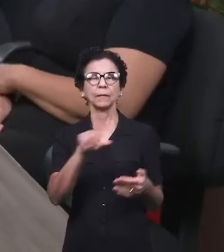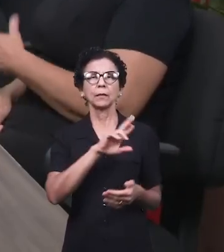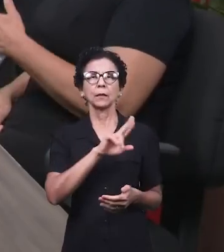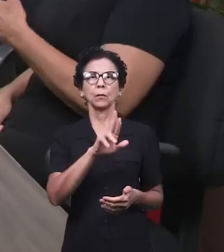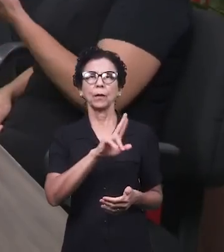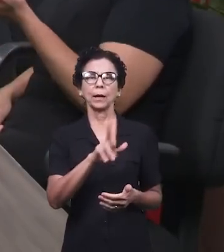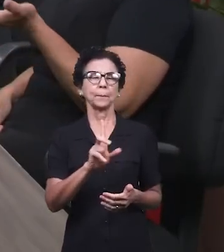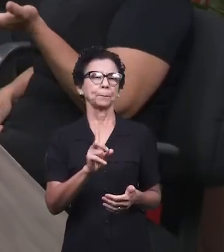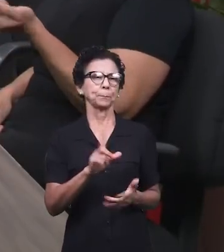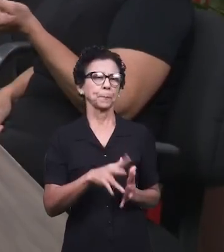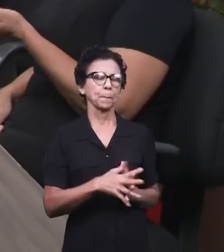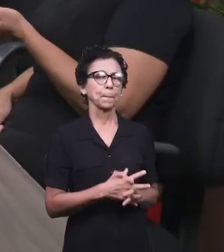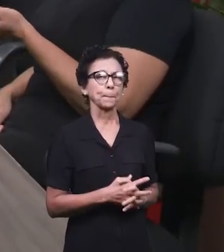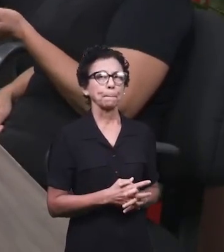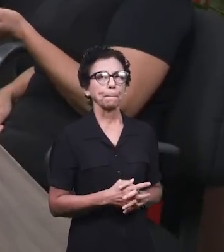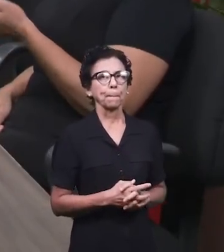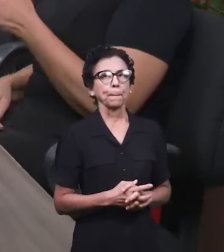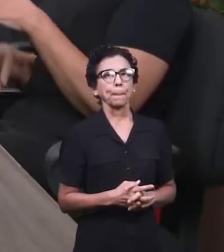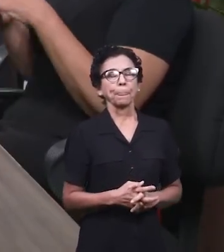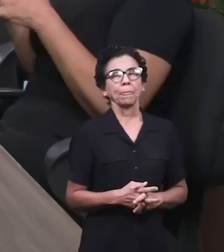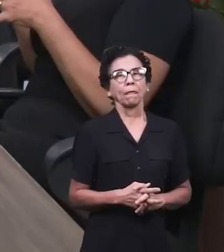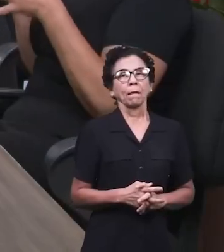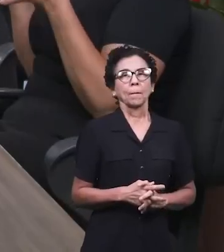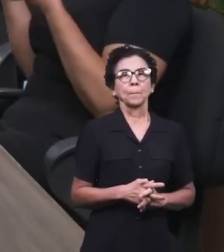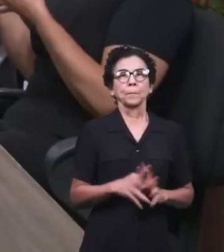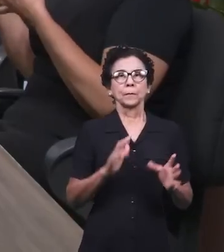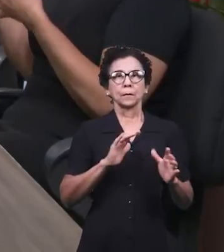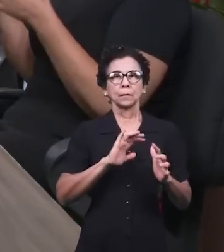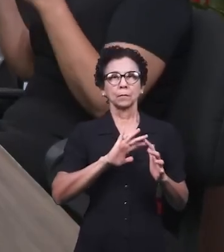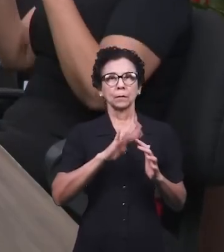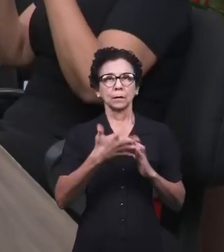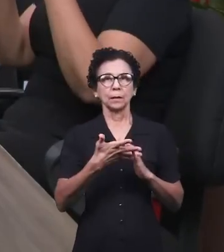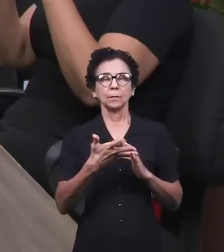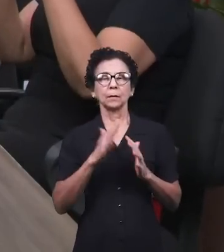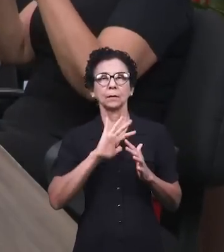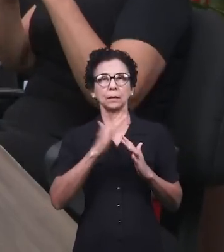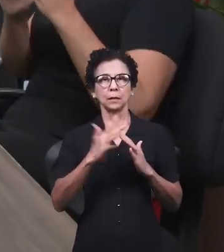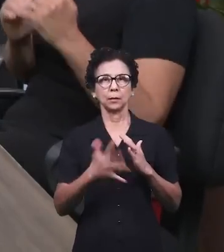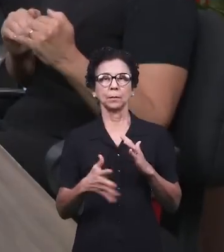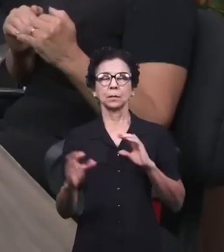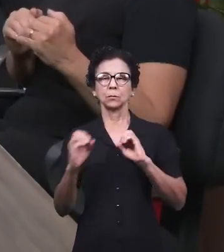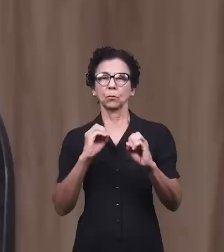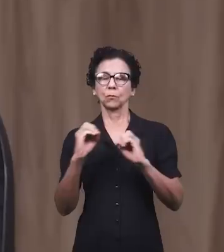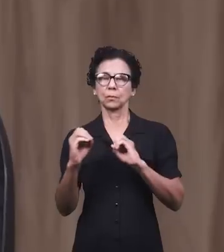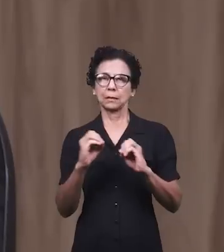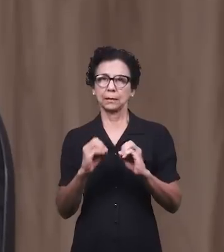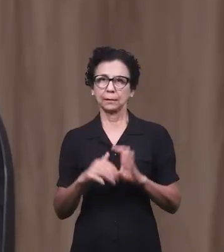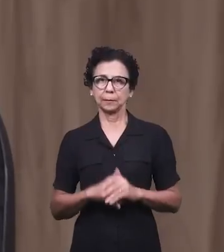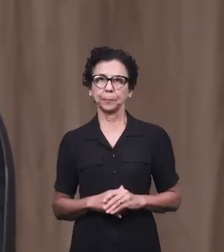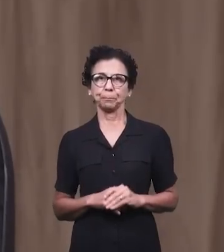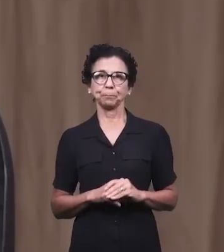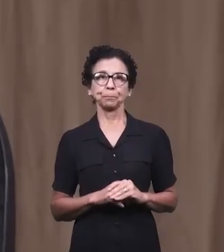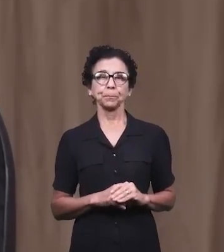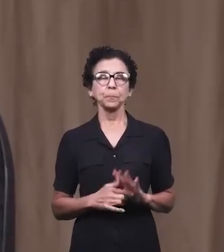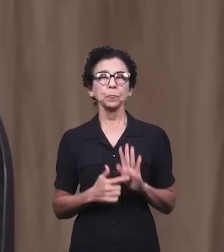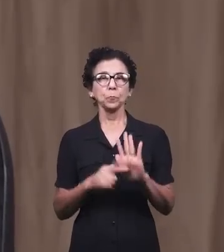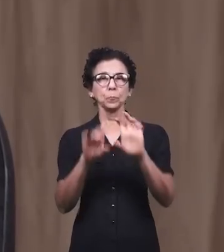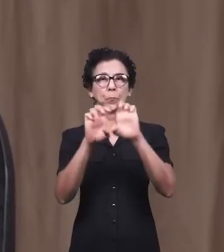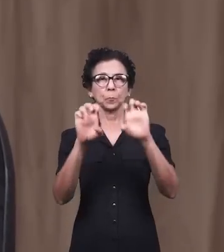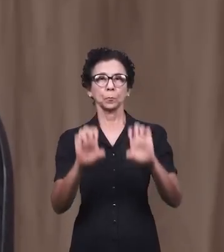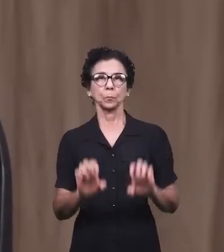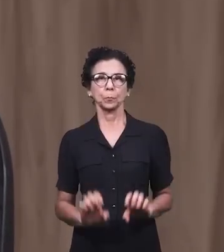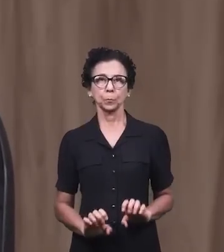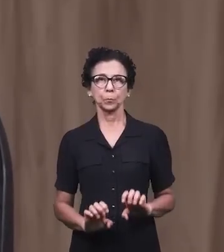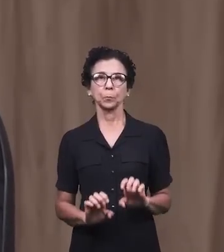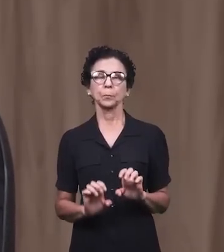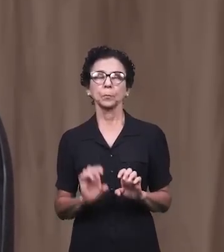tem, nós damos as oficinas, então a gente já de início, a gente já mostra qual é a estrutura da Libras, que depois, mais para frente, a